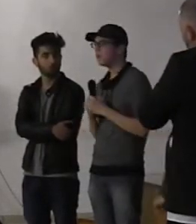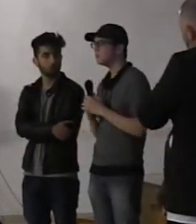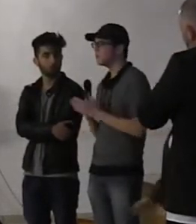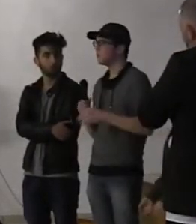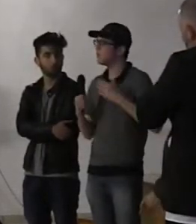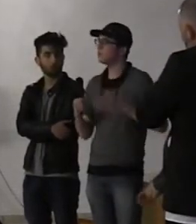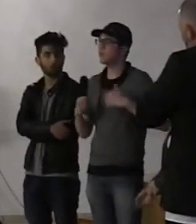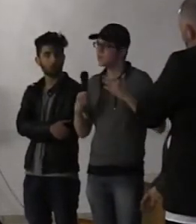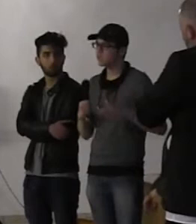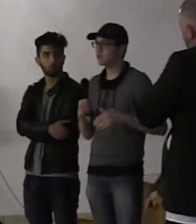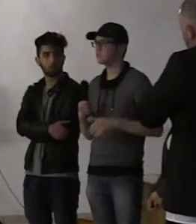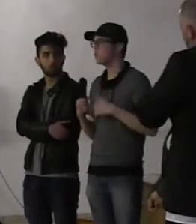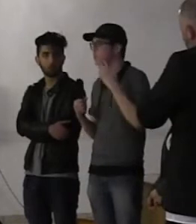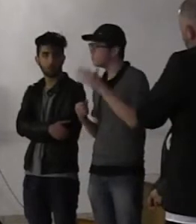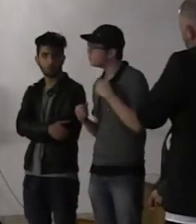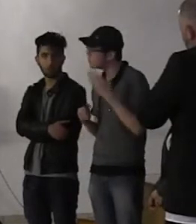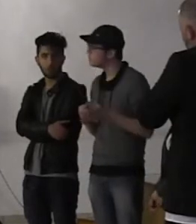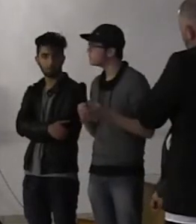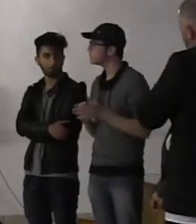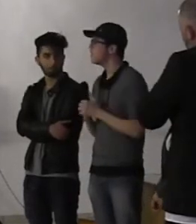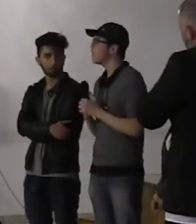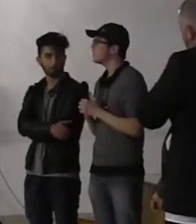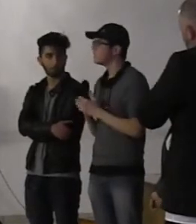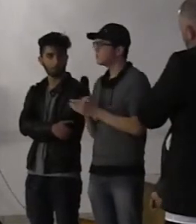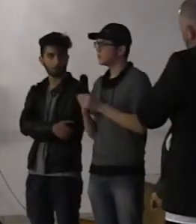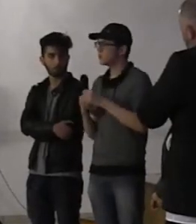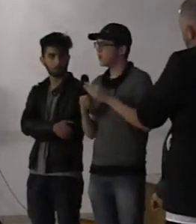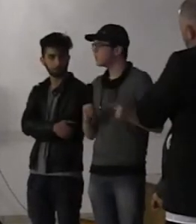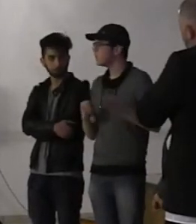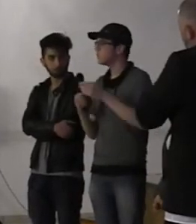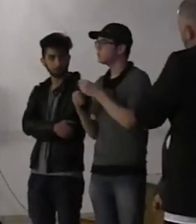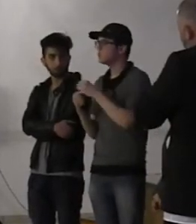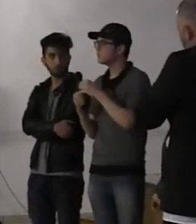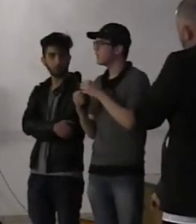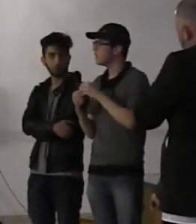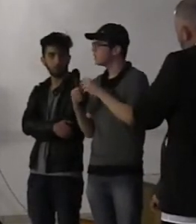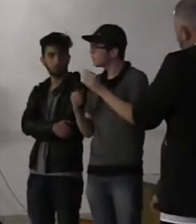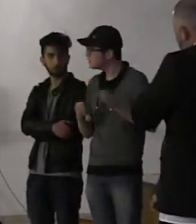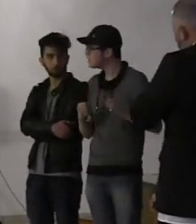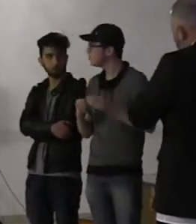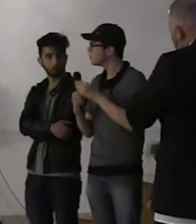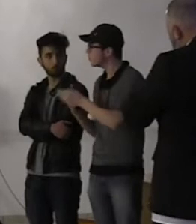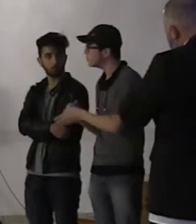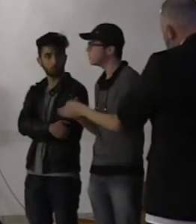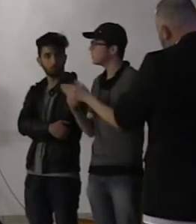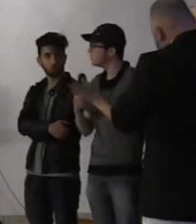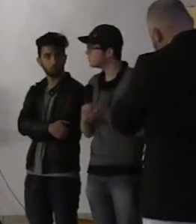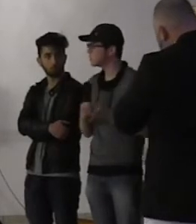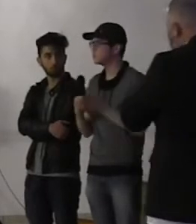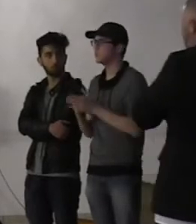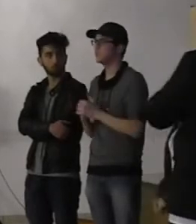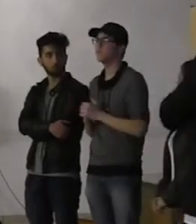Und dann habe ich ihr immer mehr beigebracht. Sie wollte immer mehr wissen. Ich habe ihr Koran gegeben und, keine Ahnung, Hadithe über